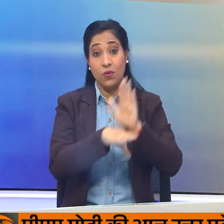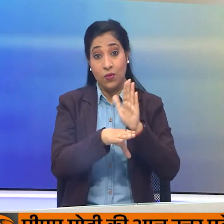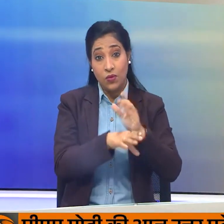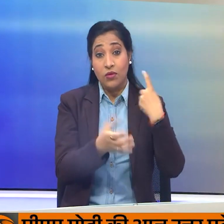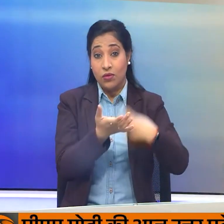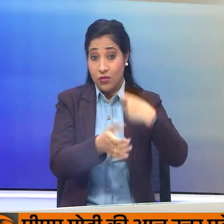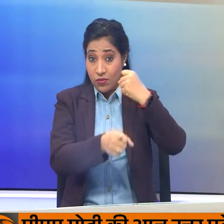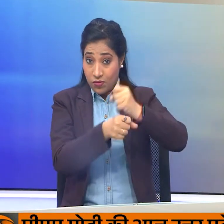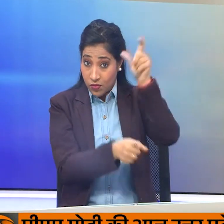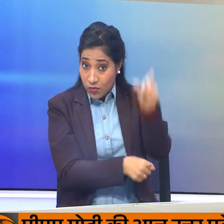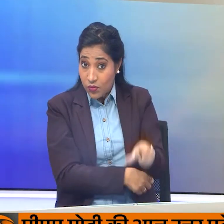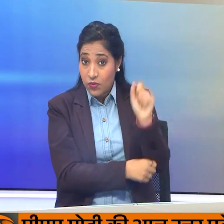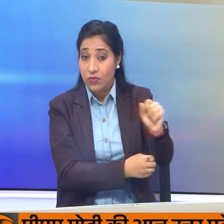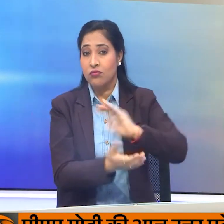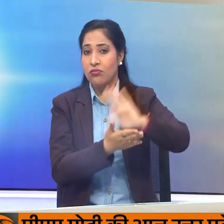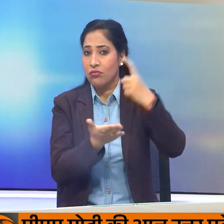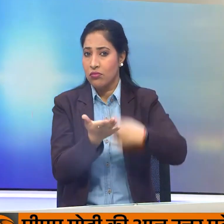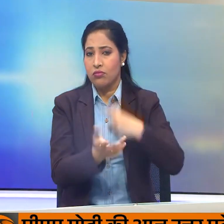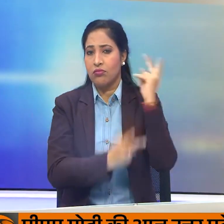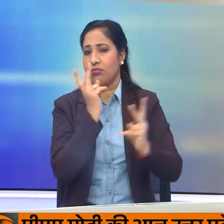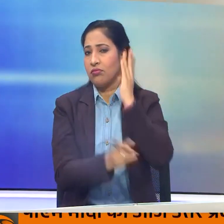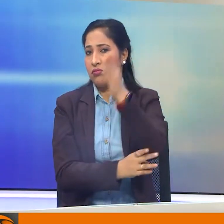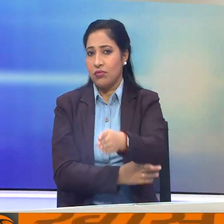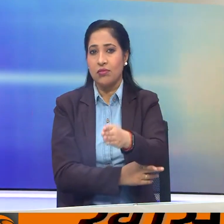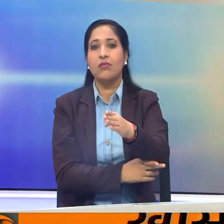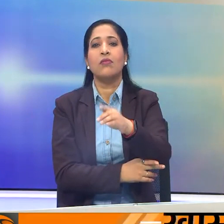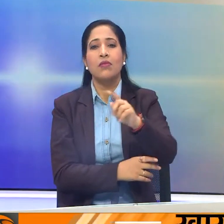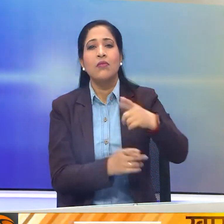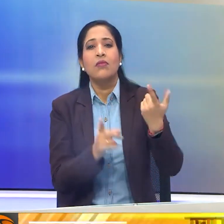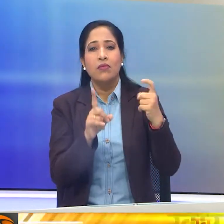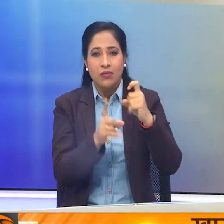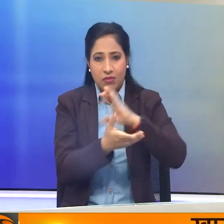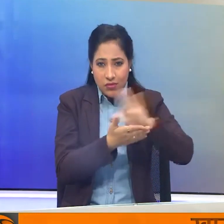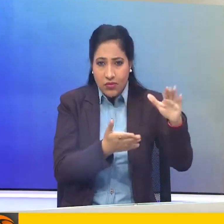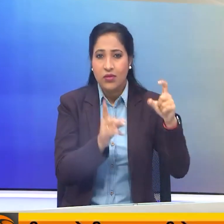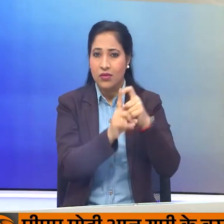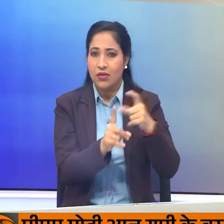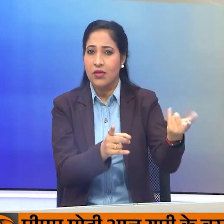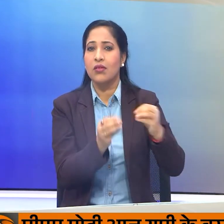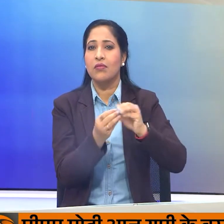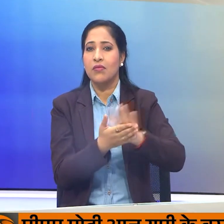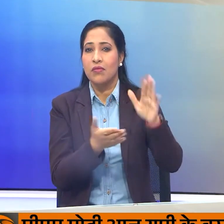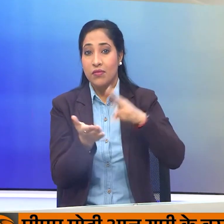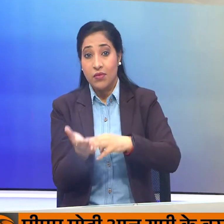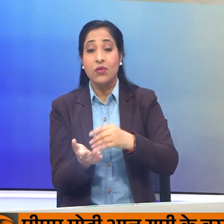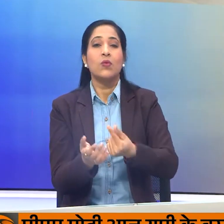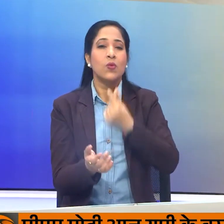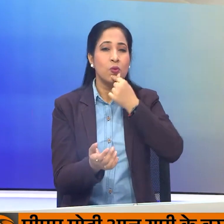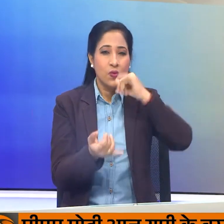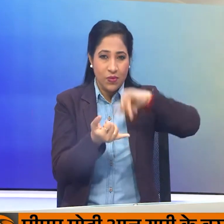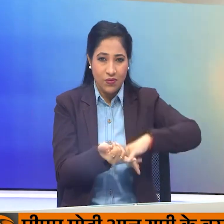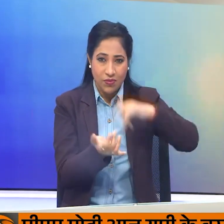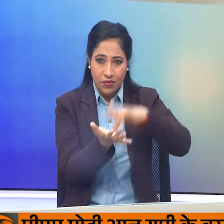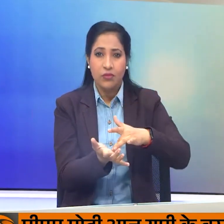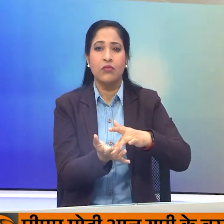राहुल गांधी आज हरियाणा के दौरे पर रहेंगे। वो चरखी दादरी भिवानी महेंद्रगढ़ और सोनीपत में जनसभा करते हुए